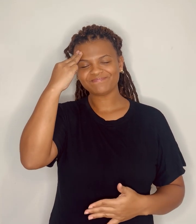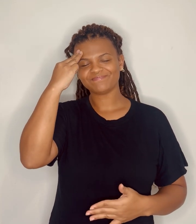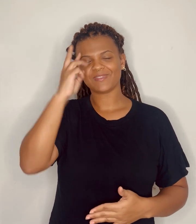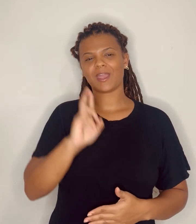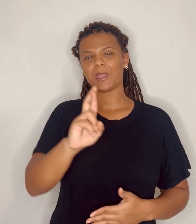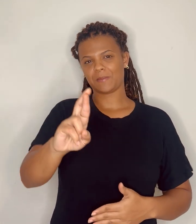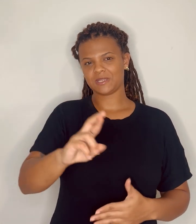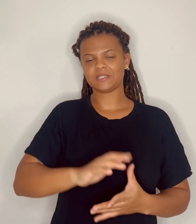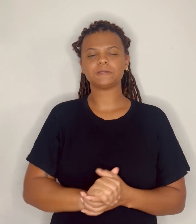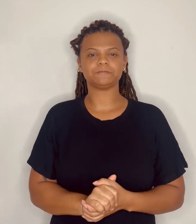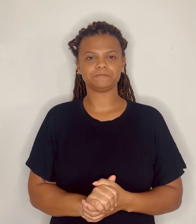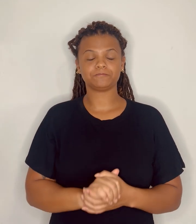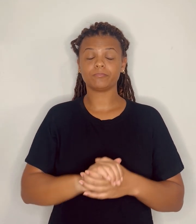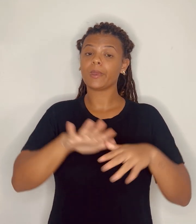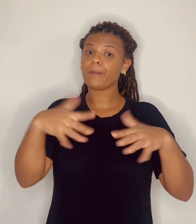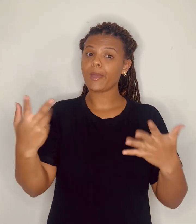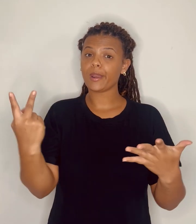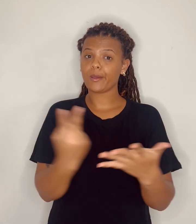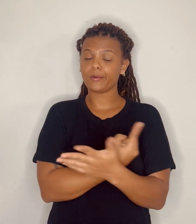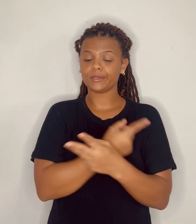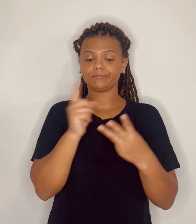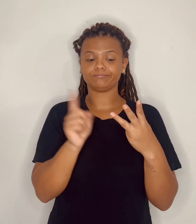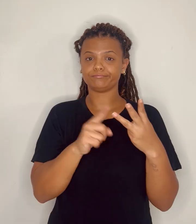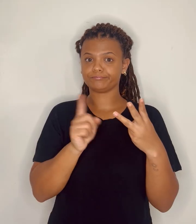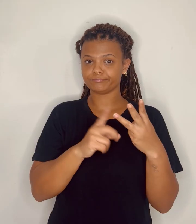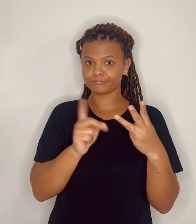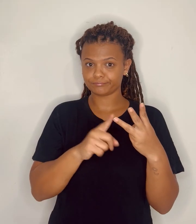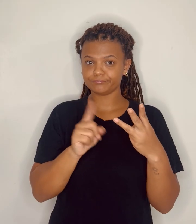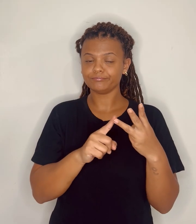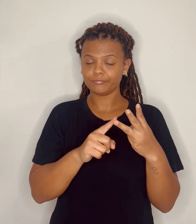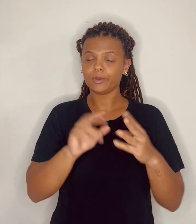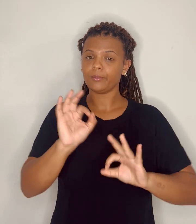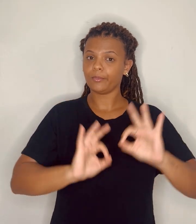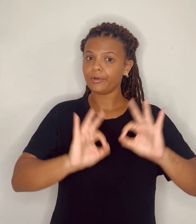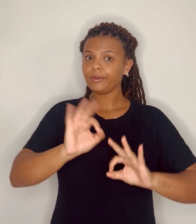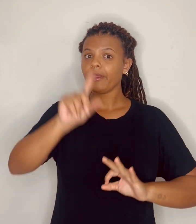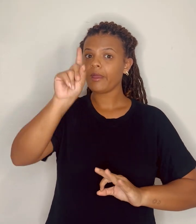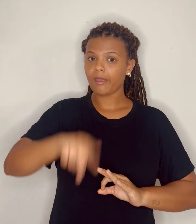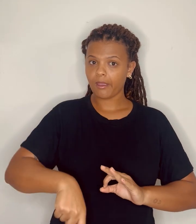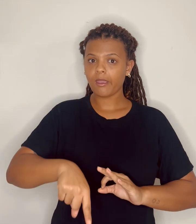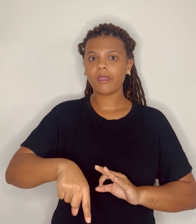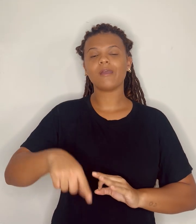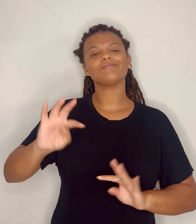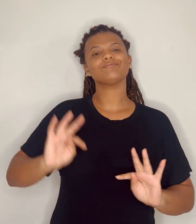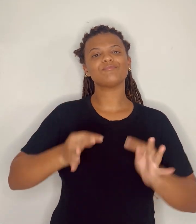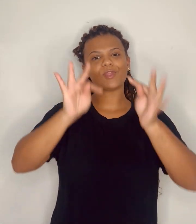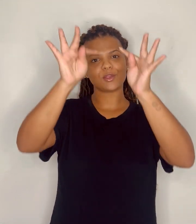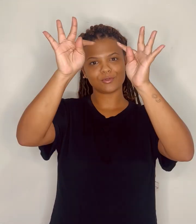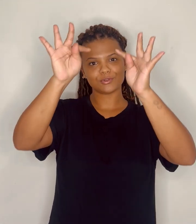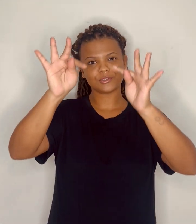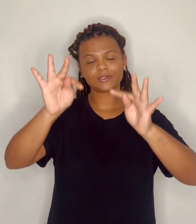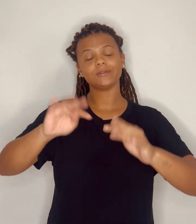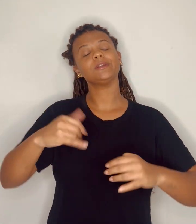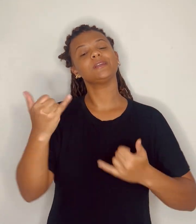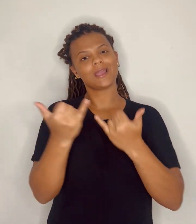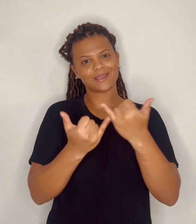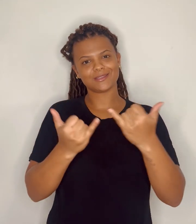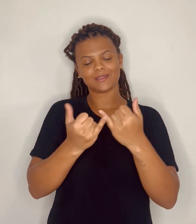representação. Mas aí acontece a terceira questão do projeto, que é o viés da tecnologia, que é muito semelhante ao viés que a